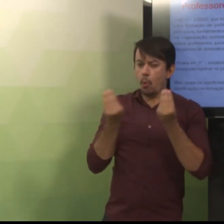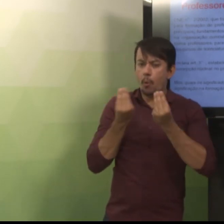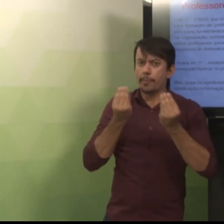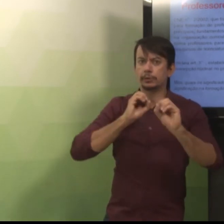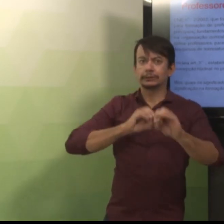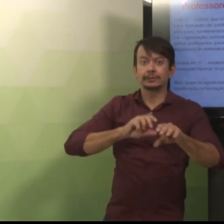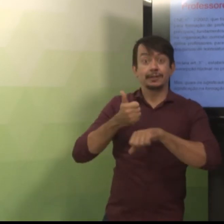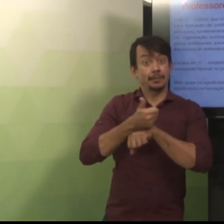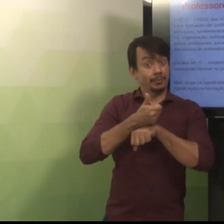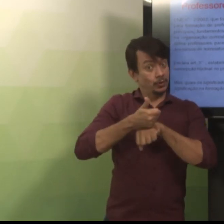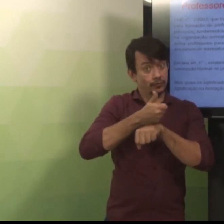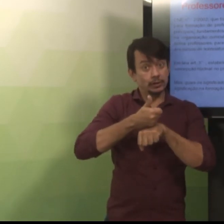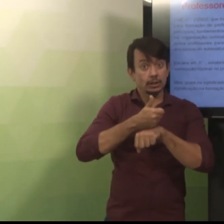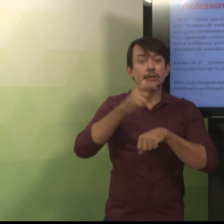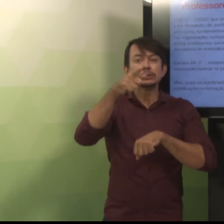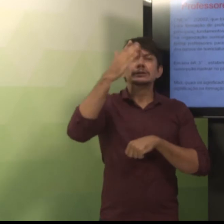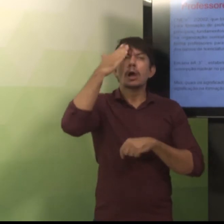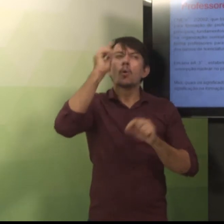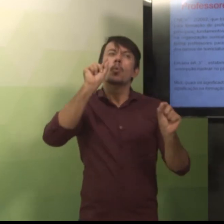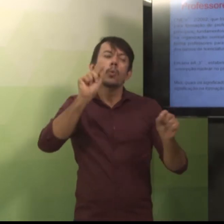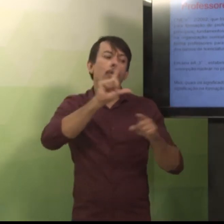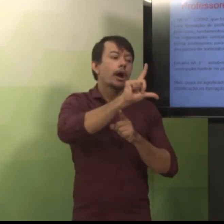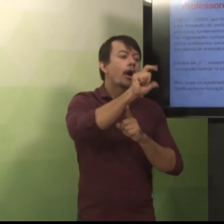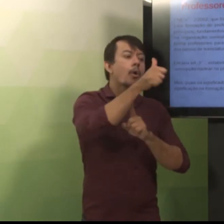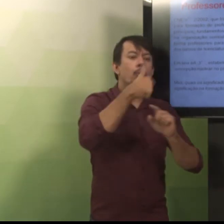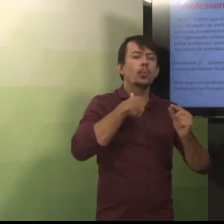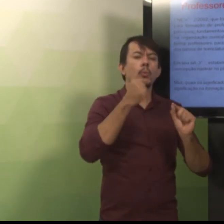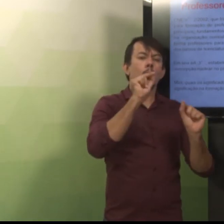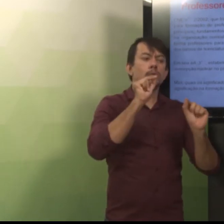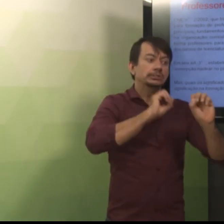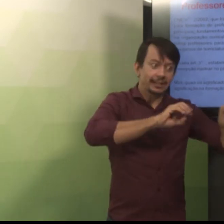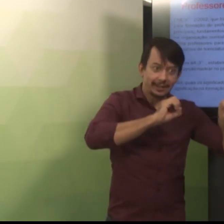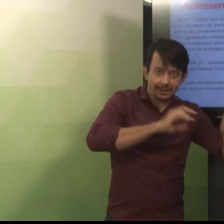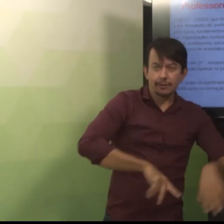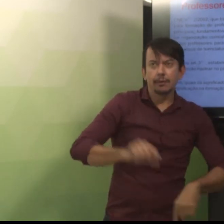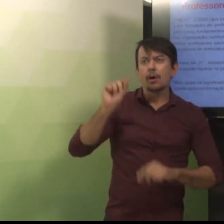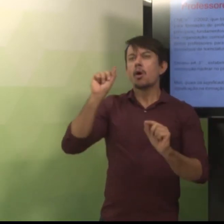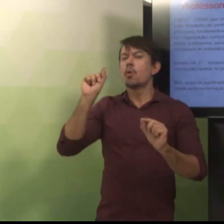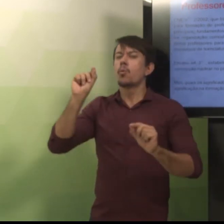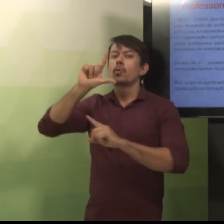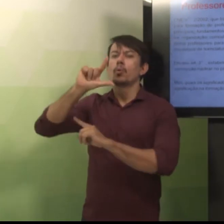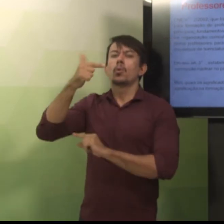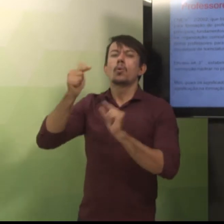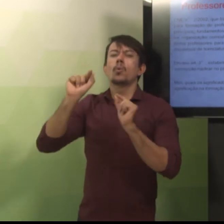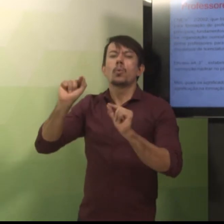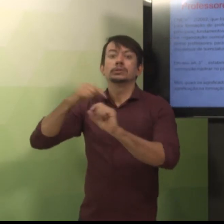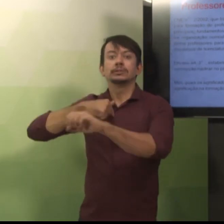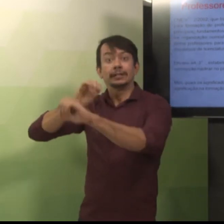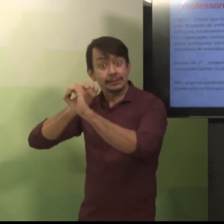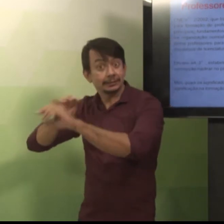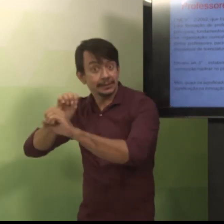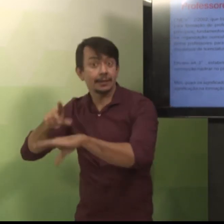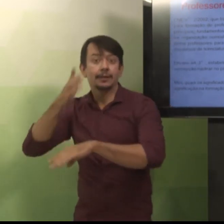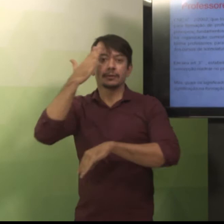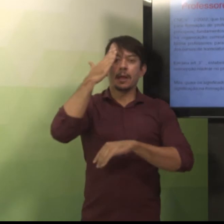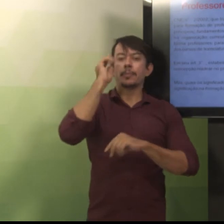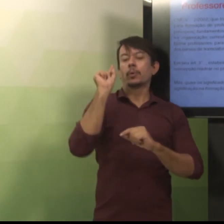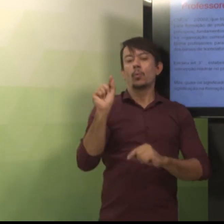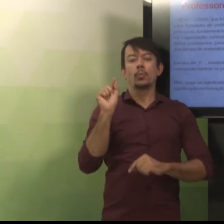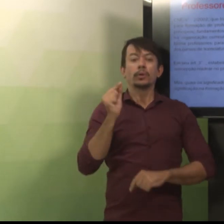desenvolver o seu estágio no processo de ensino, acompanhar um profissional. Então, ali terá o ensino da